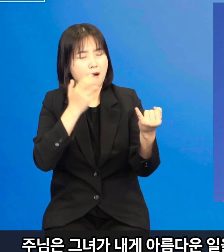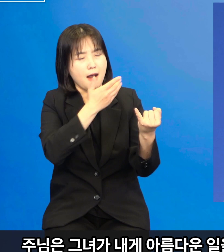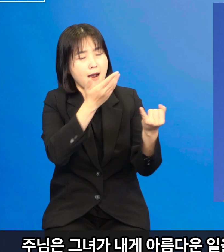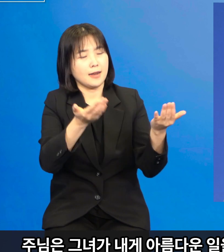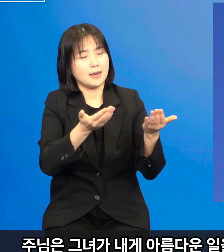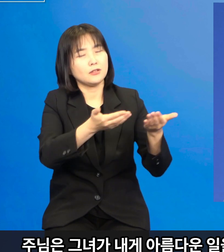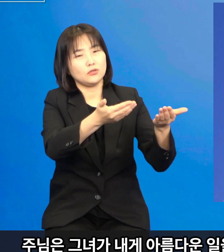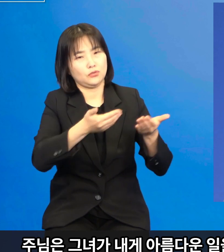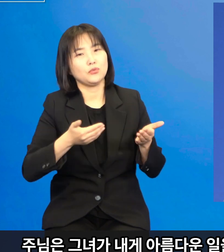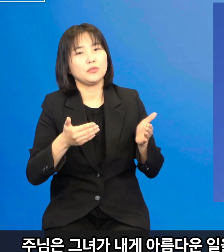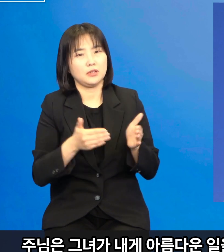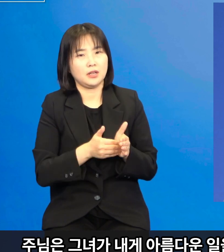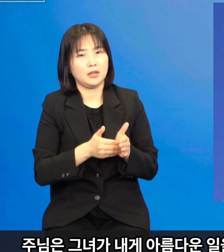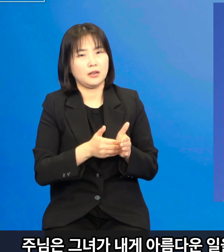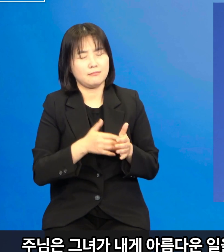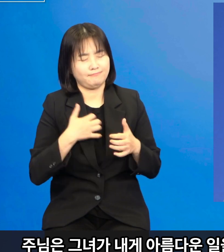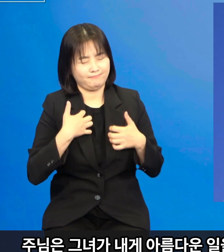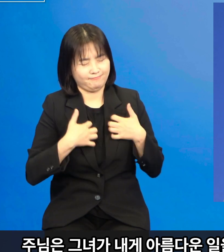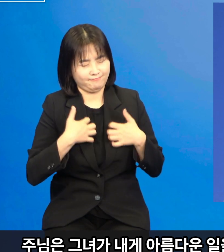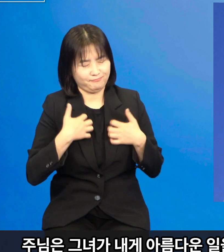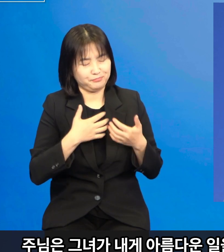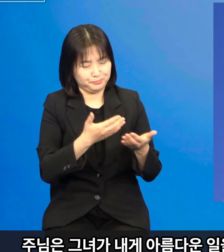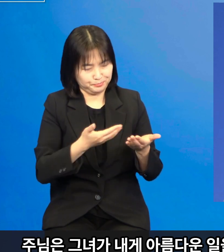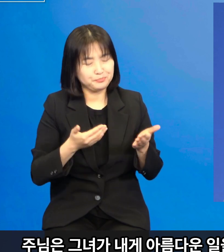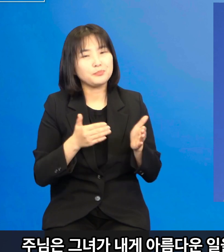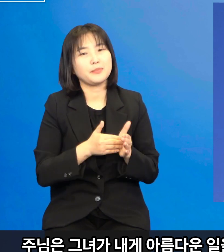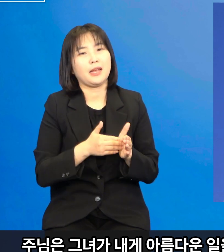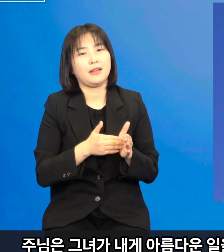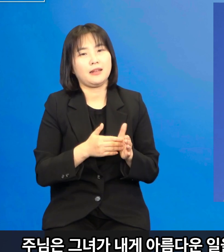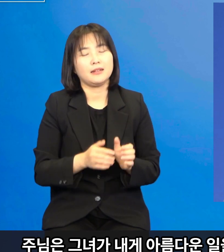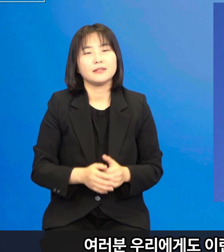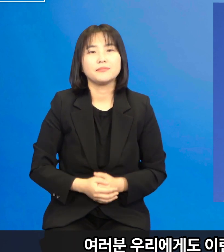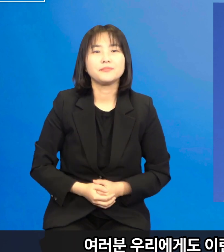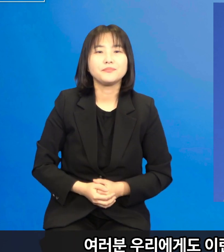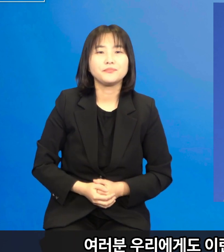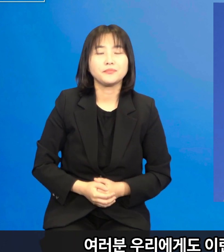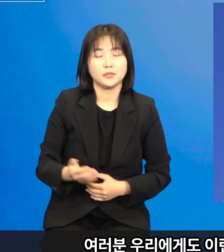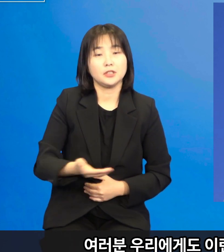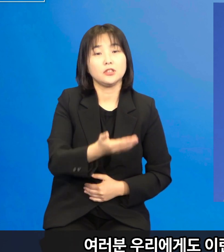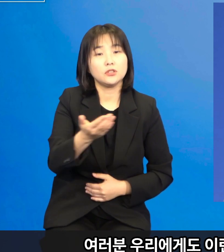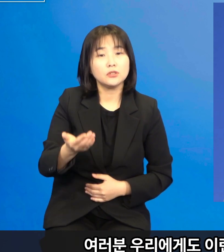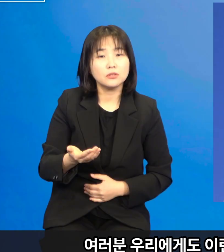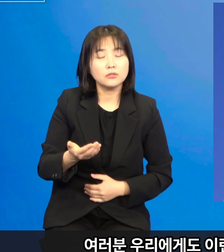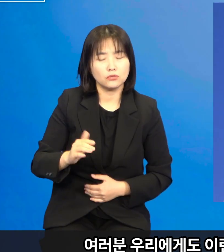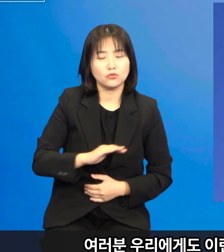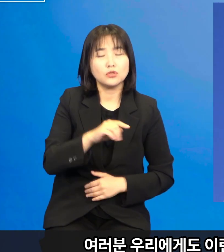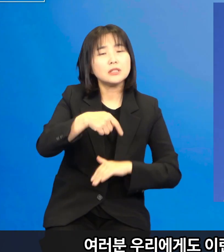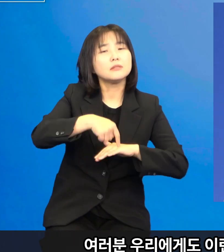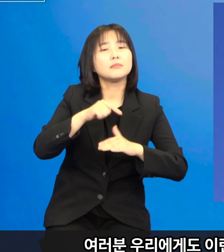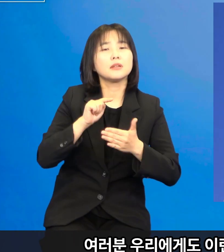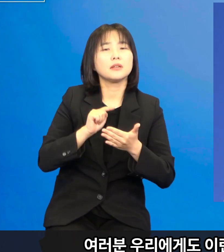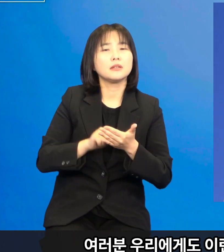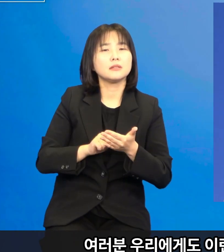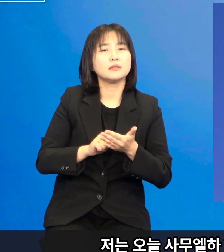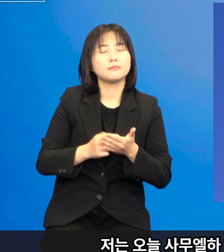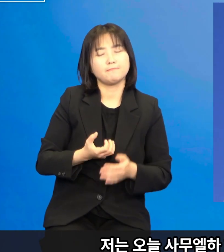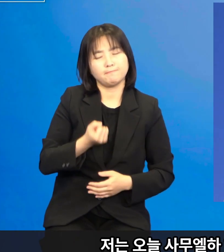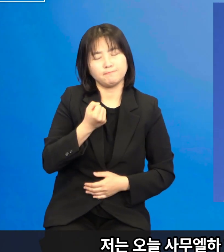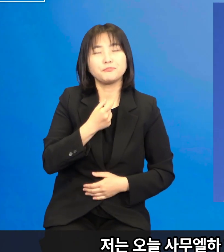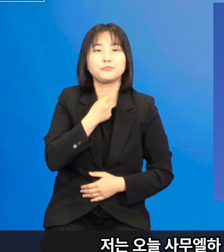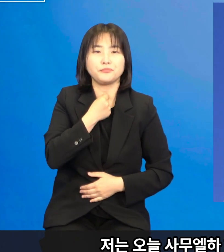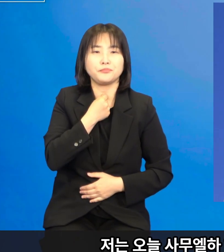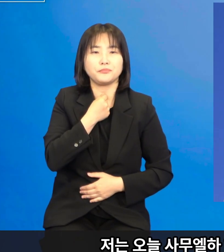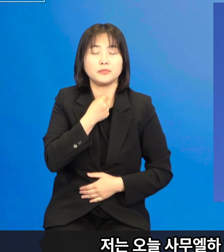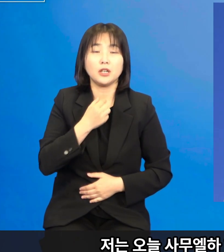일을 했다라고 기쁘게 받으셨습니다. 여러분, 우리에게도 이런 마음이 있기를 원해요.